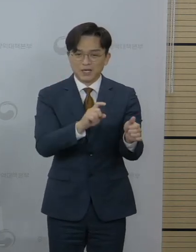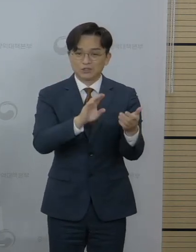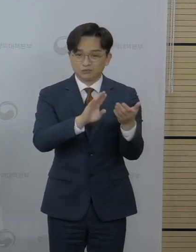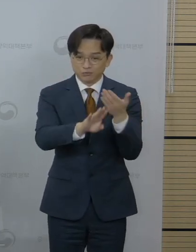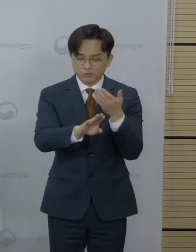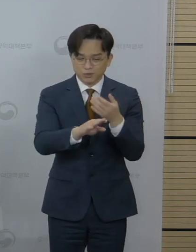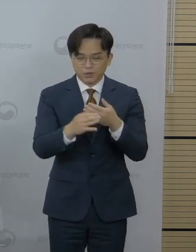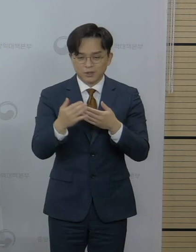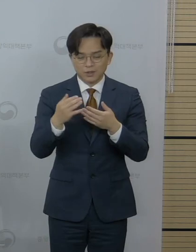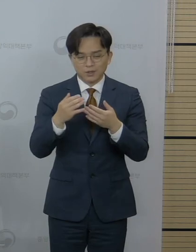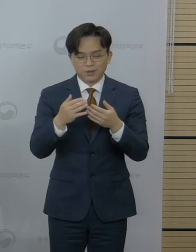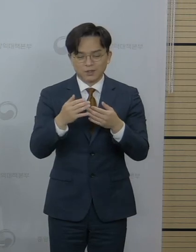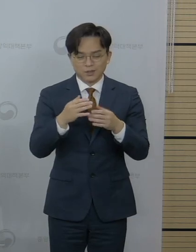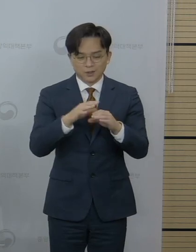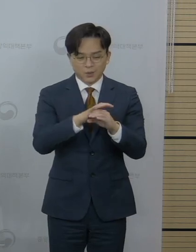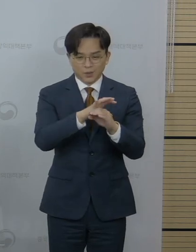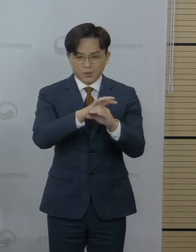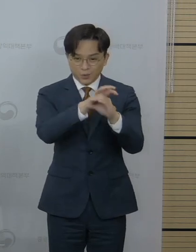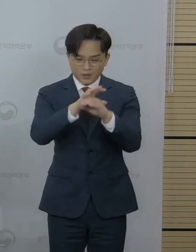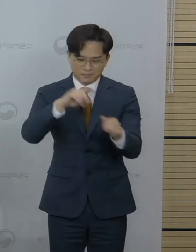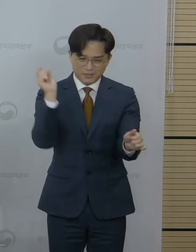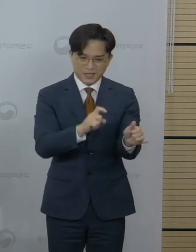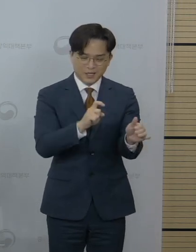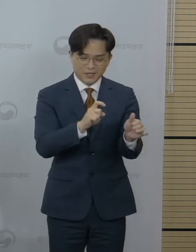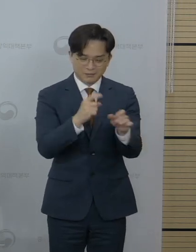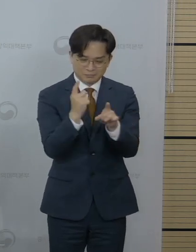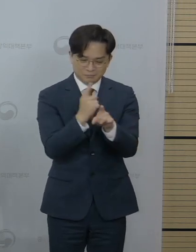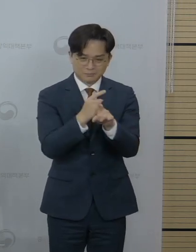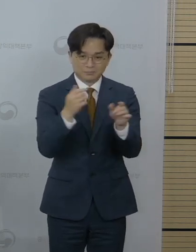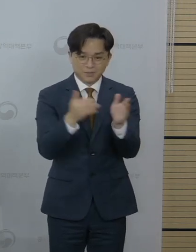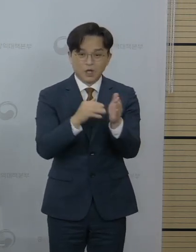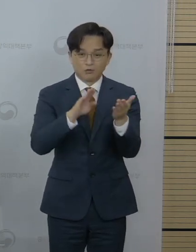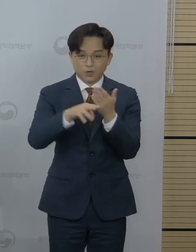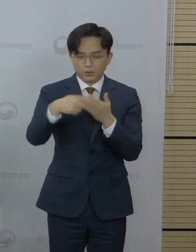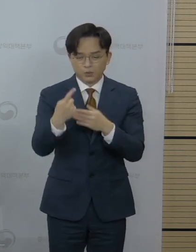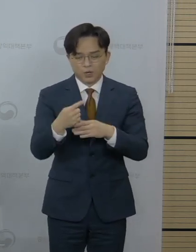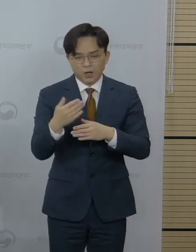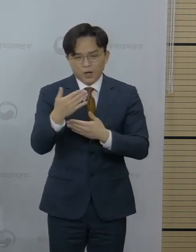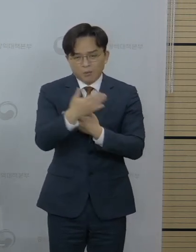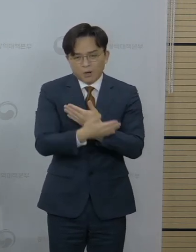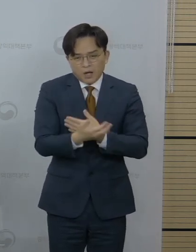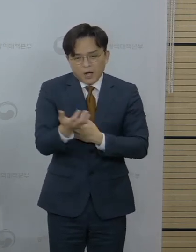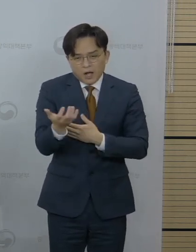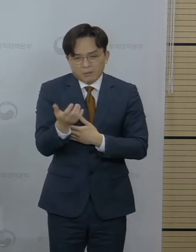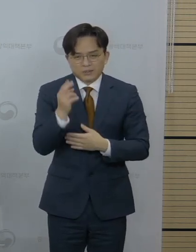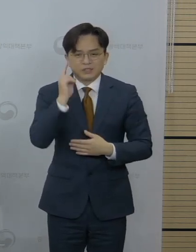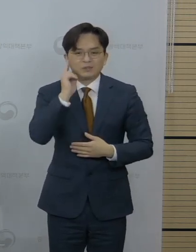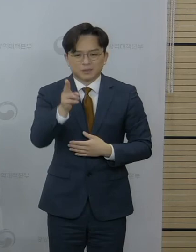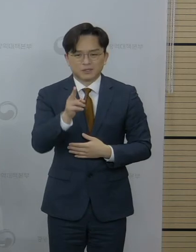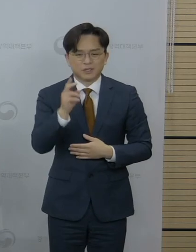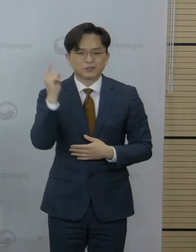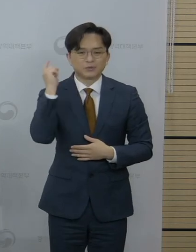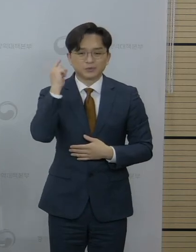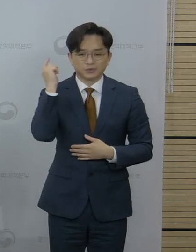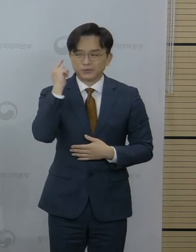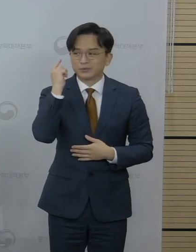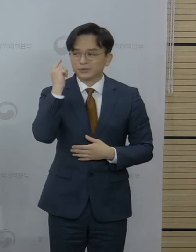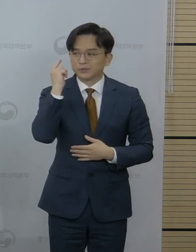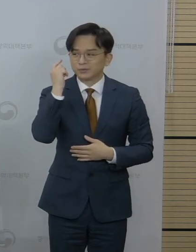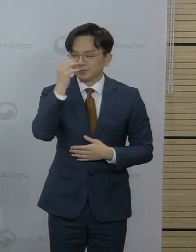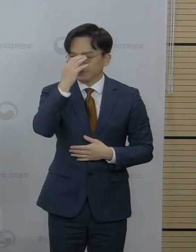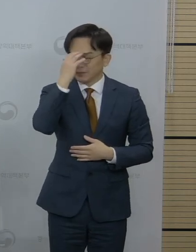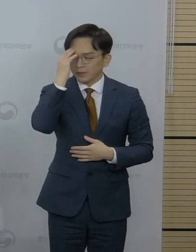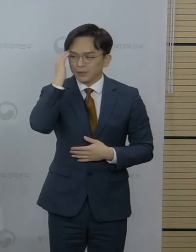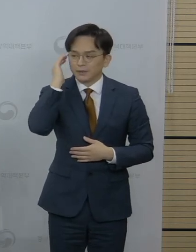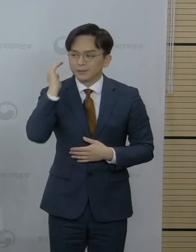때문에 후유증의 경우에도 독감보다는 높으리라고 생각을 당연히 하고 있습니다. 이 부분은 그냥 일반적으로 얘기할